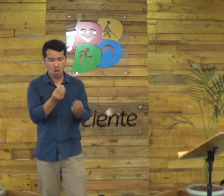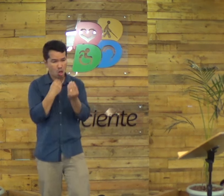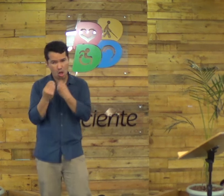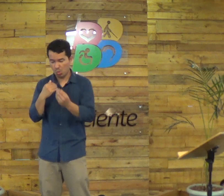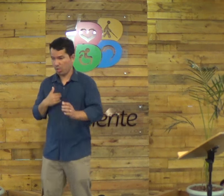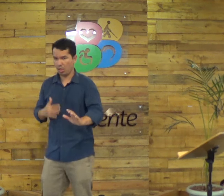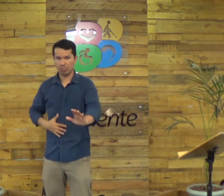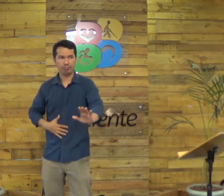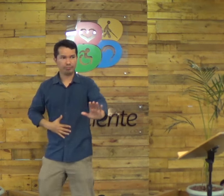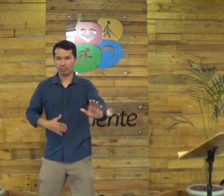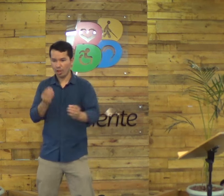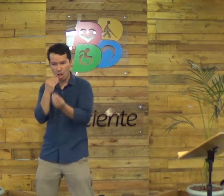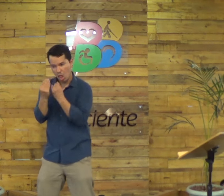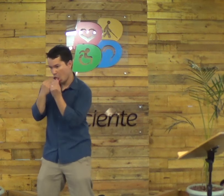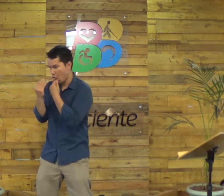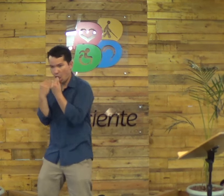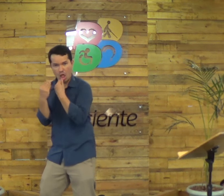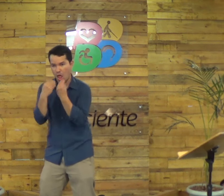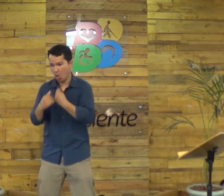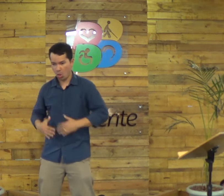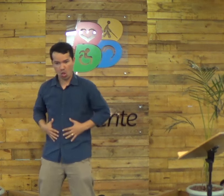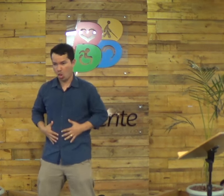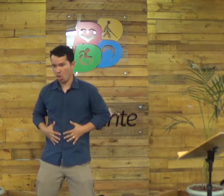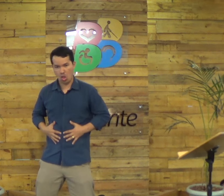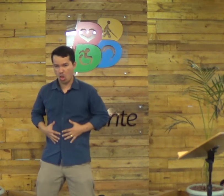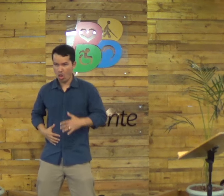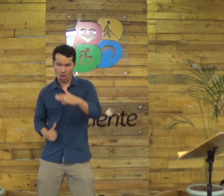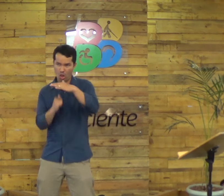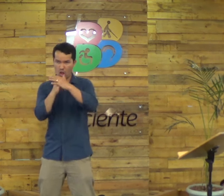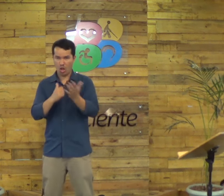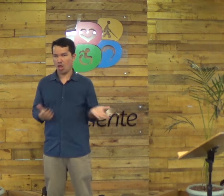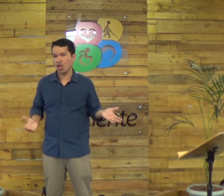comida, e é presente, né, na forma de comida, eu como, e, né,